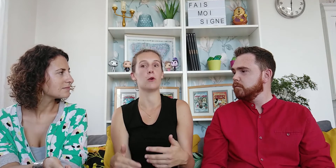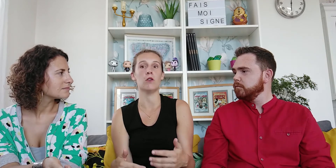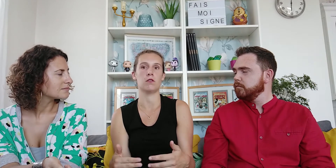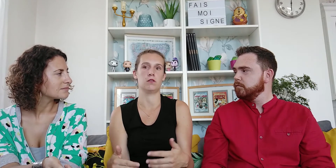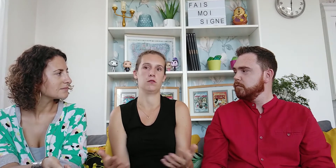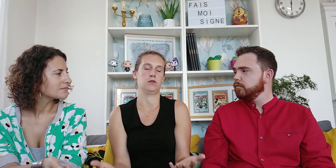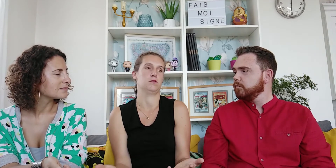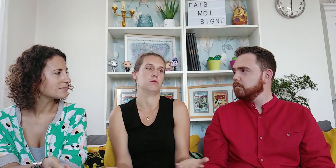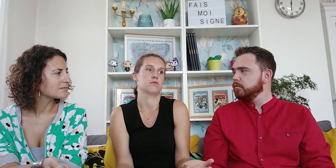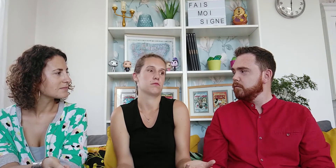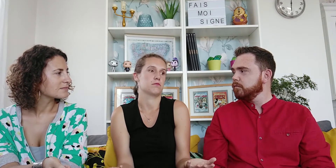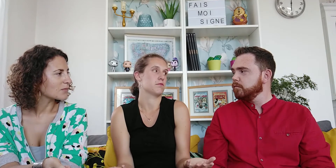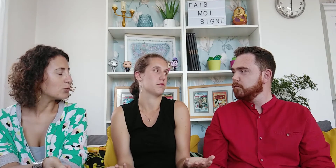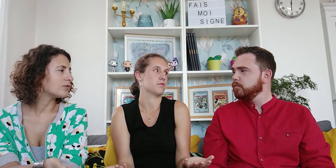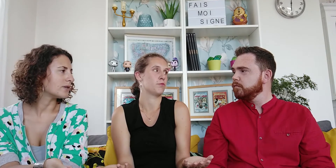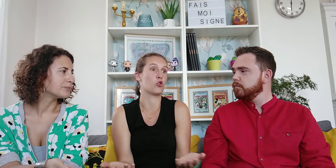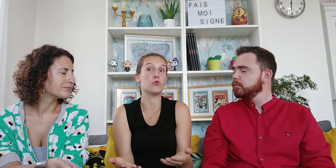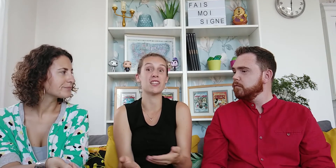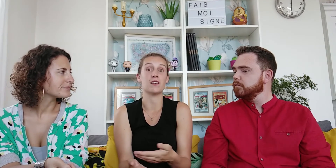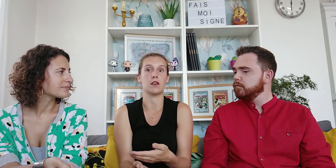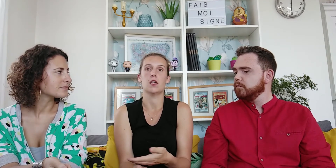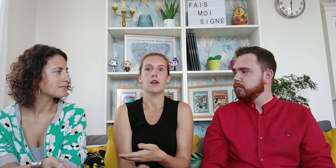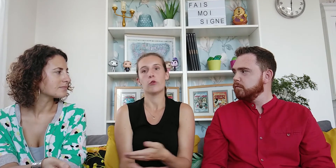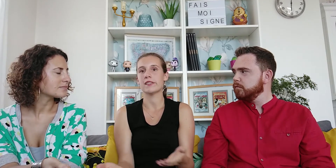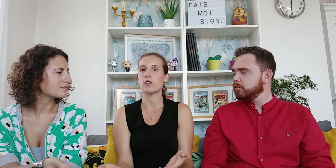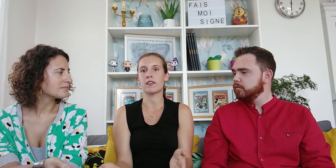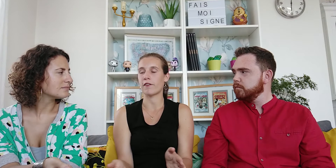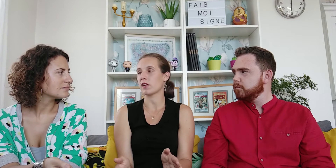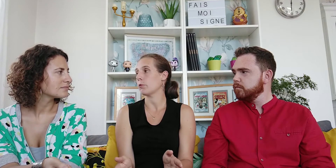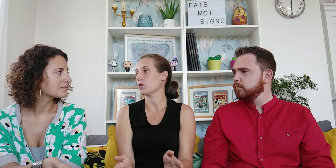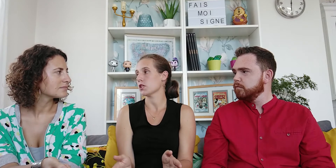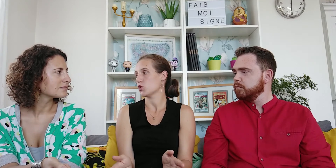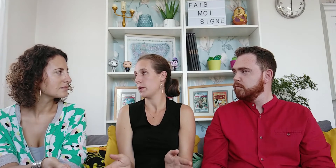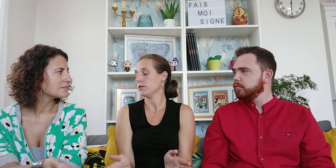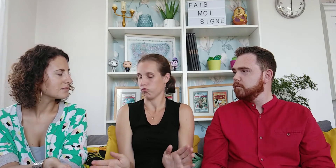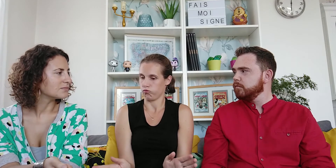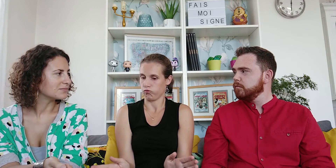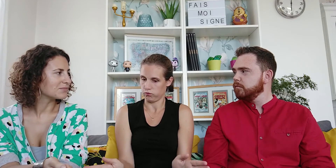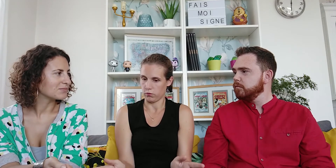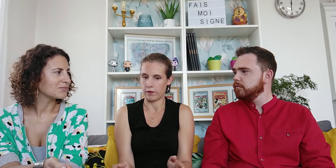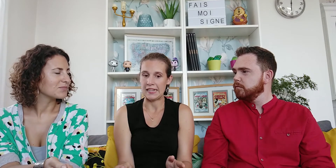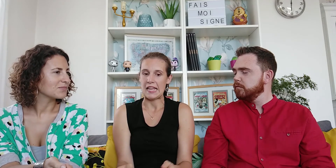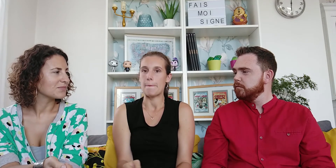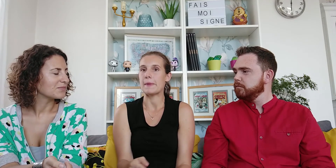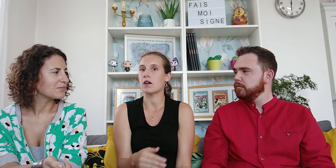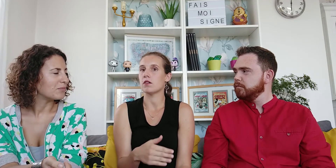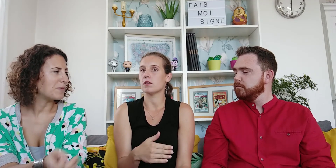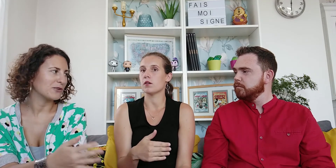maman. Oui, voilà. Pour communiquer, on est d'accord qu'il va falloir qu'il apprenne à dire s'il te plaît. Voilà. Mais pas 3